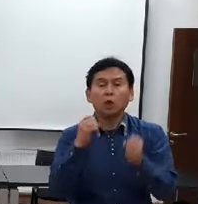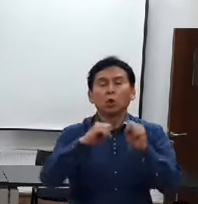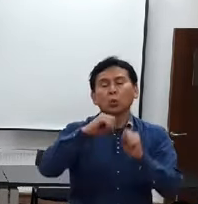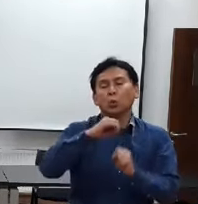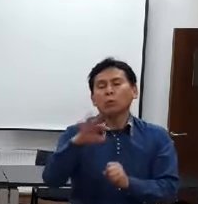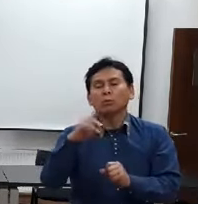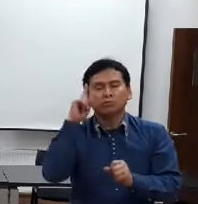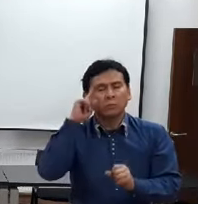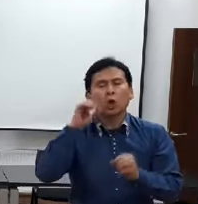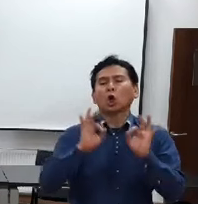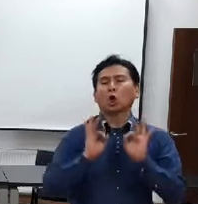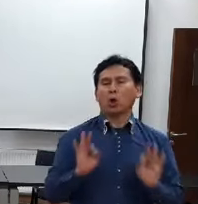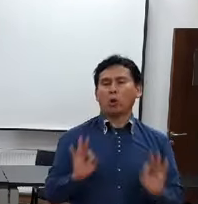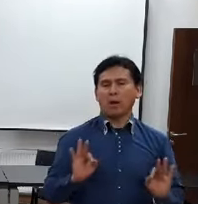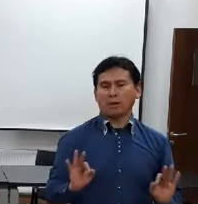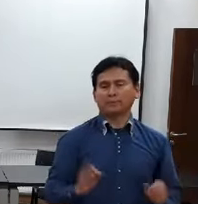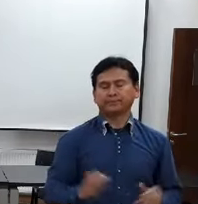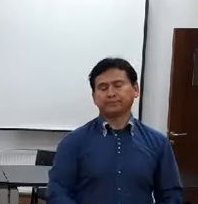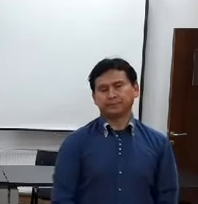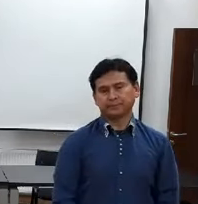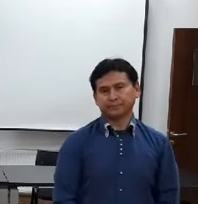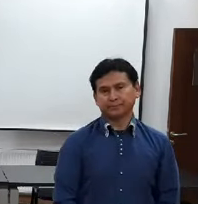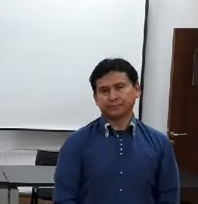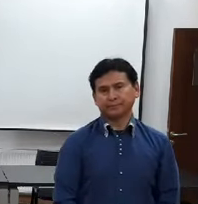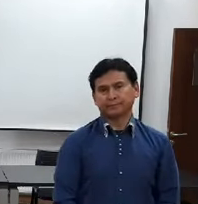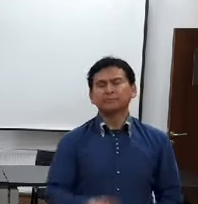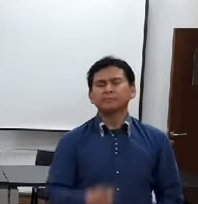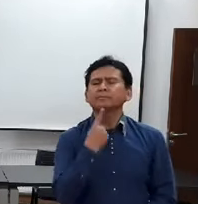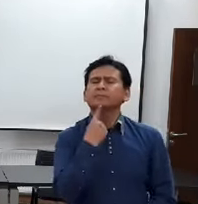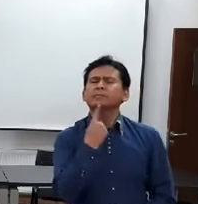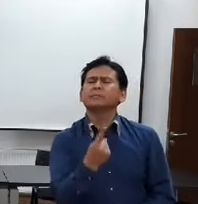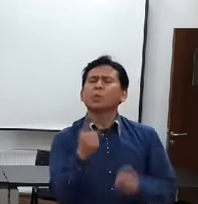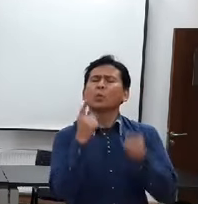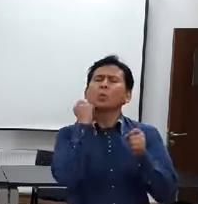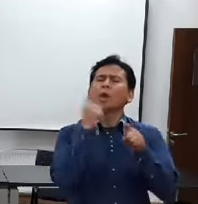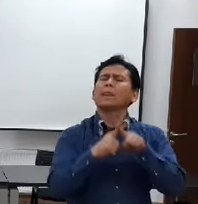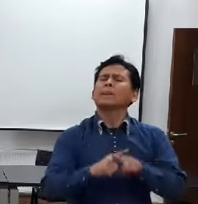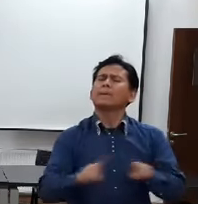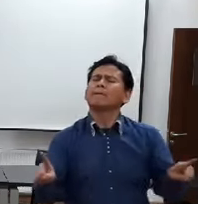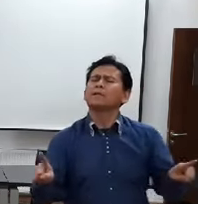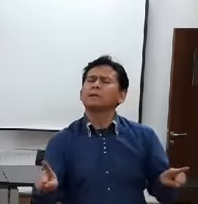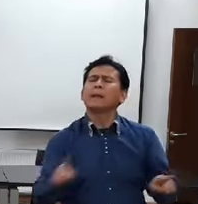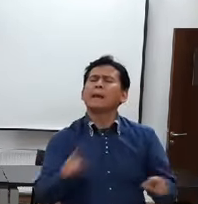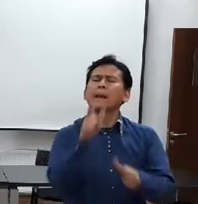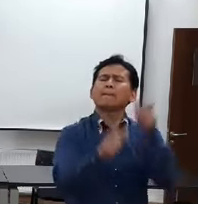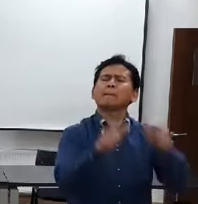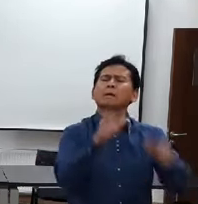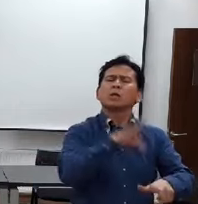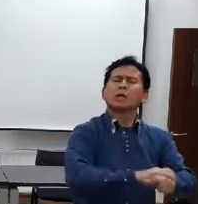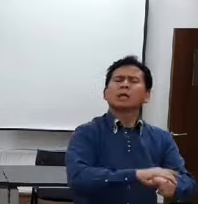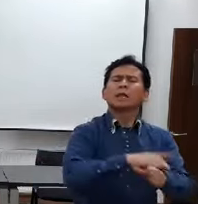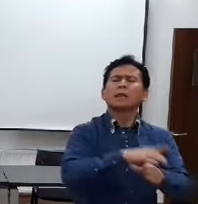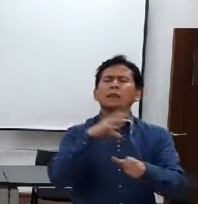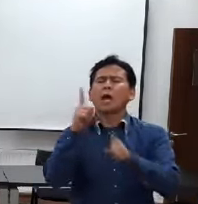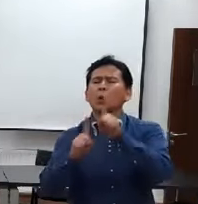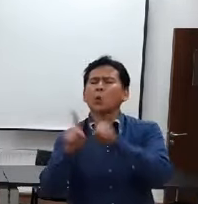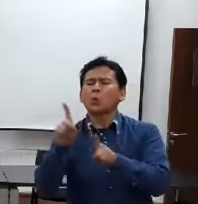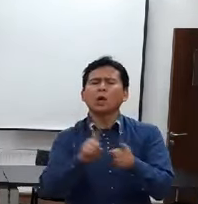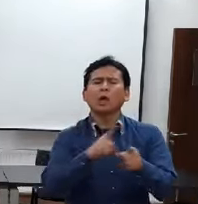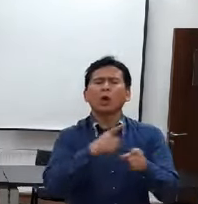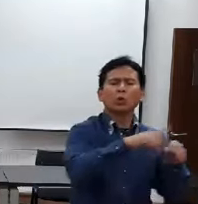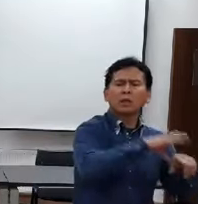son bastante normales. General, ¿y cuál es la diferencia entre las personas controladas y las detenidas? ¿Por qué algunas se